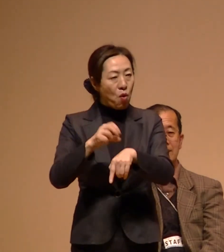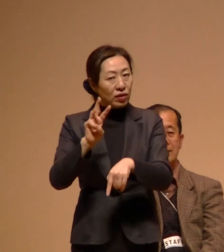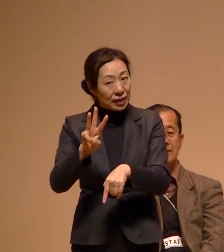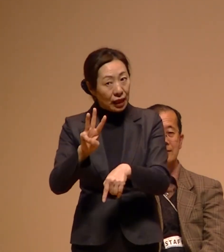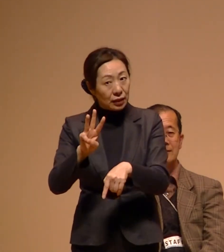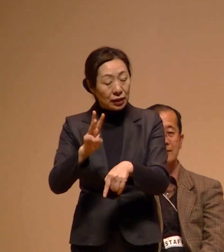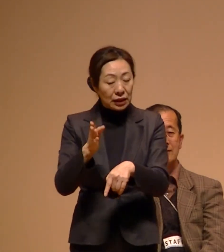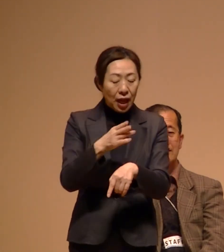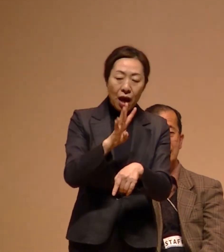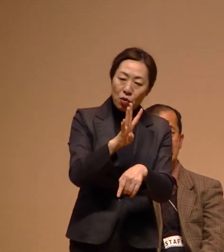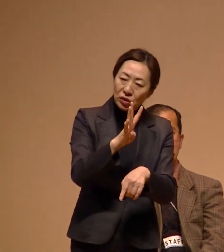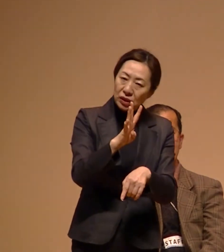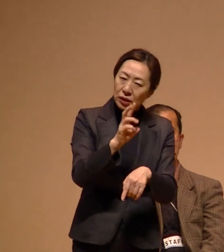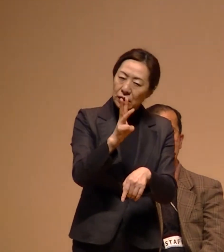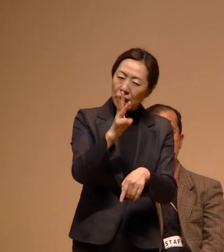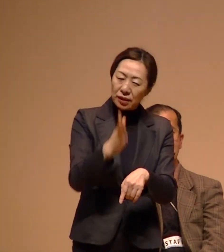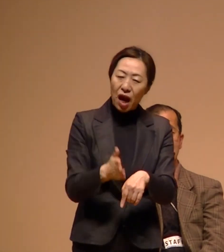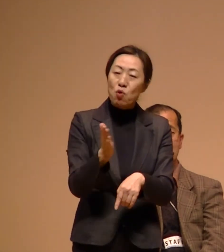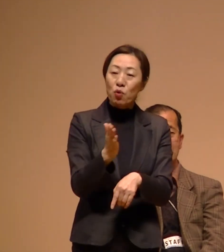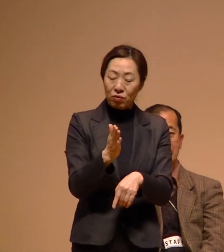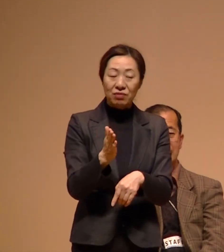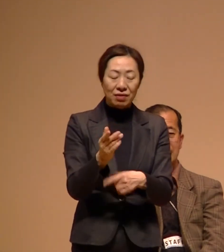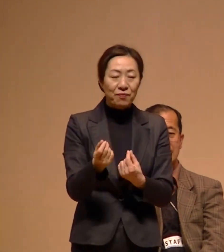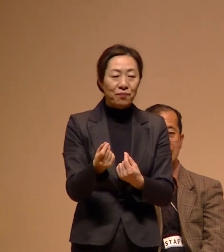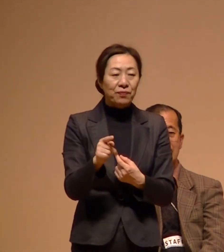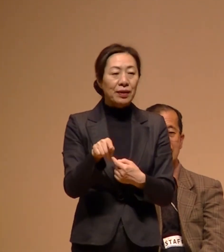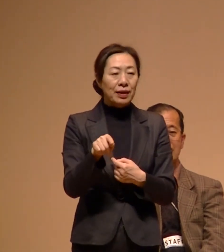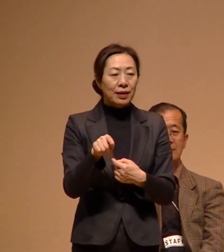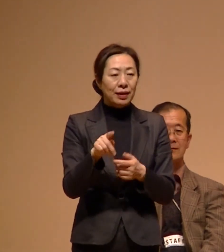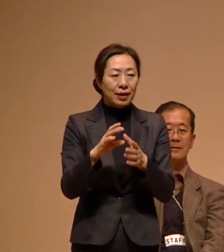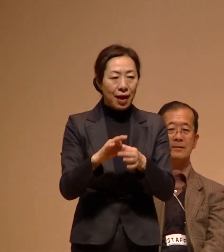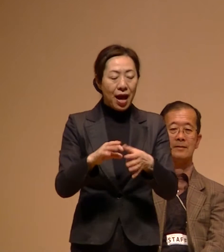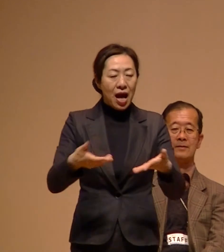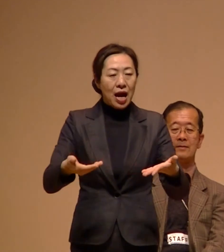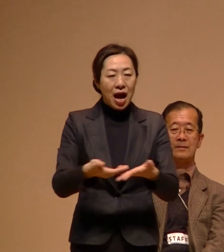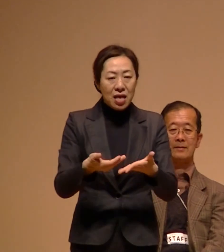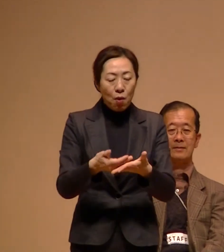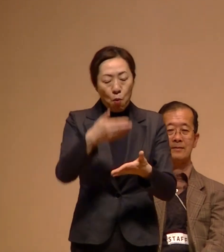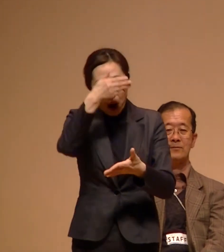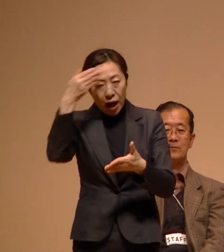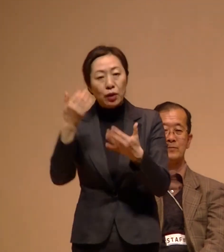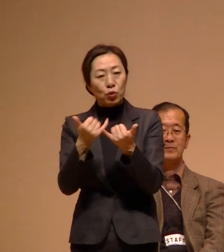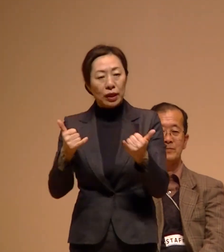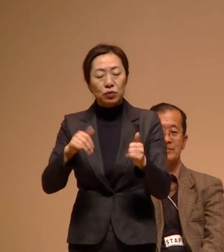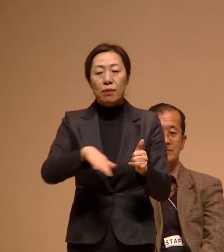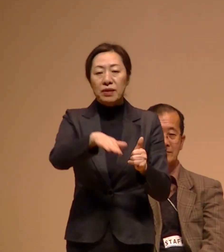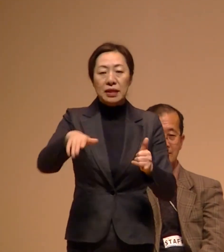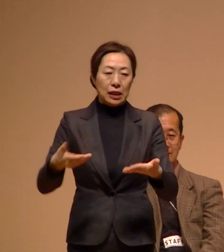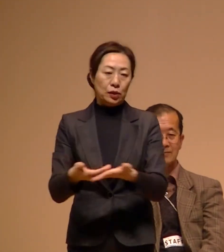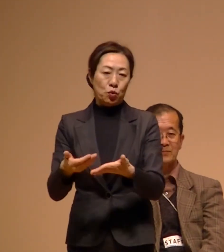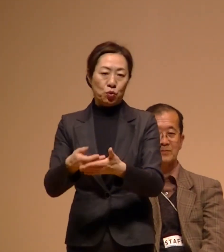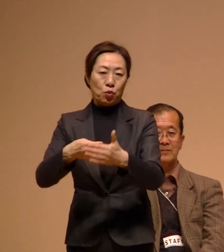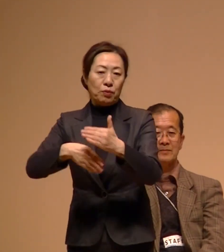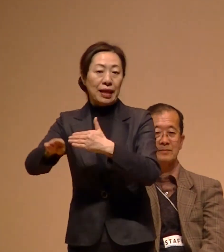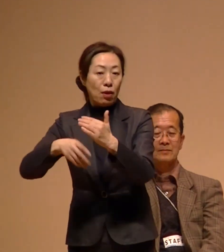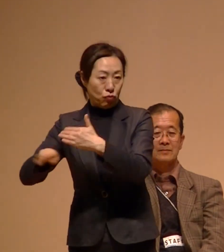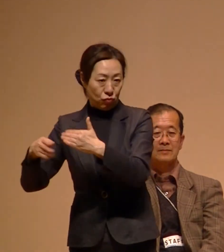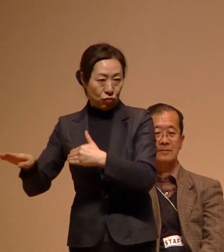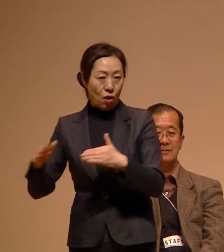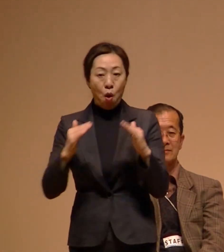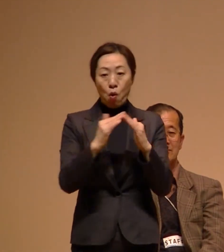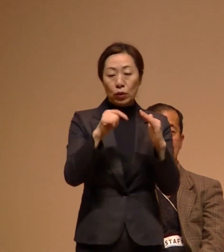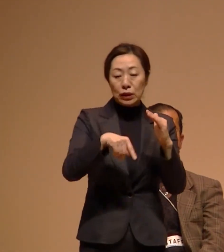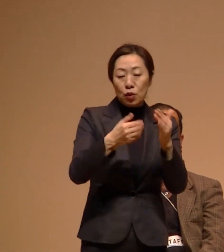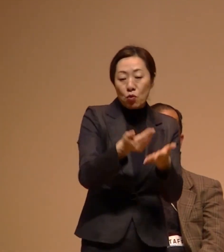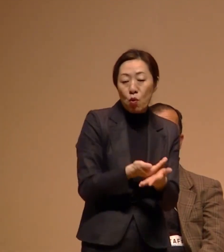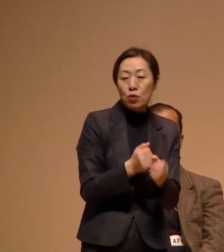過ぎ、4時近く、3時半ぐらいでしたから、働き手は若い方は皆さん仕事に出ております。家に残っ